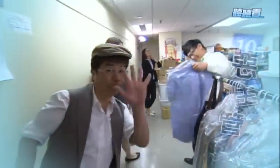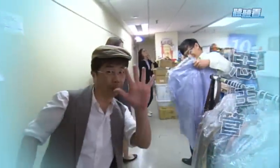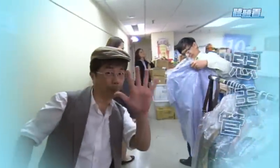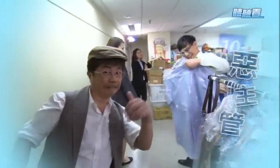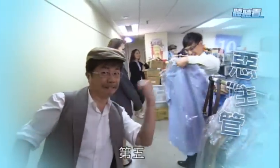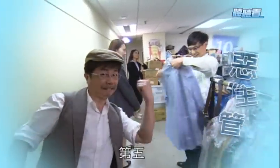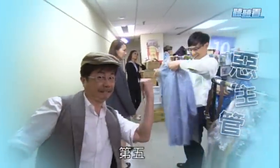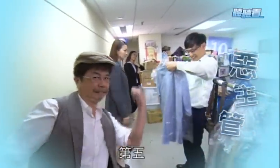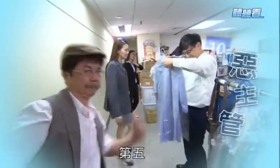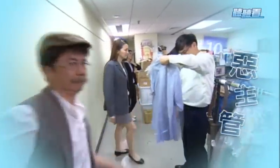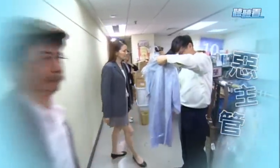第五，